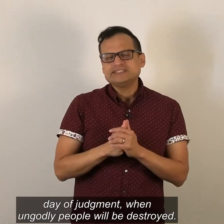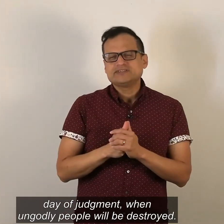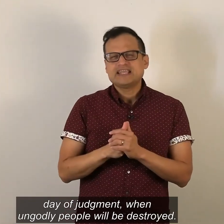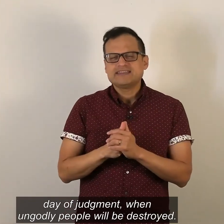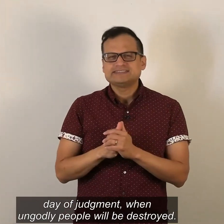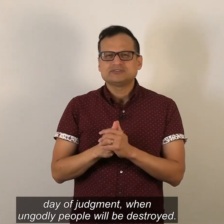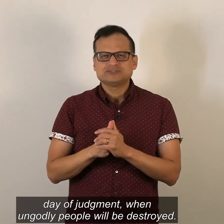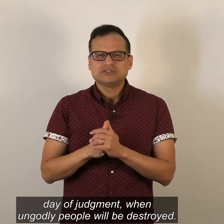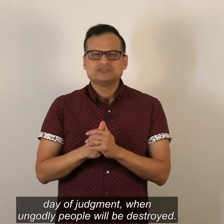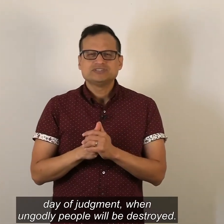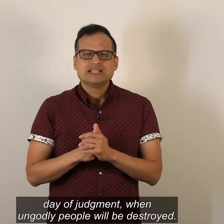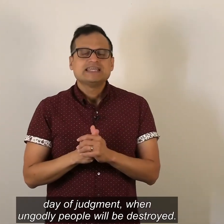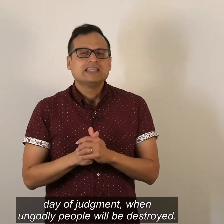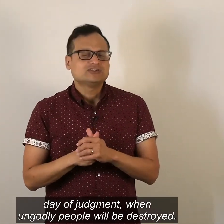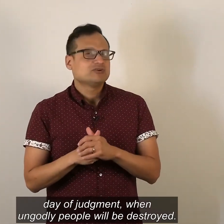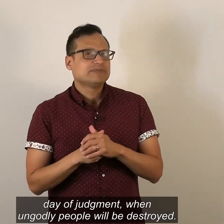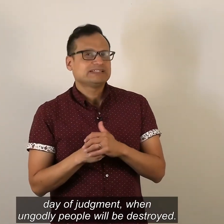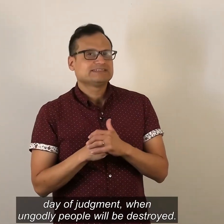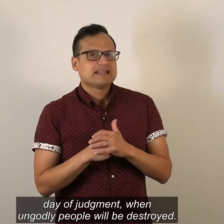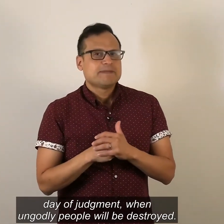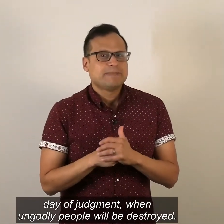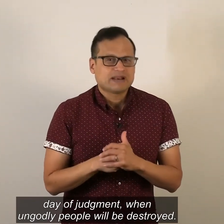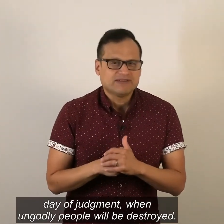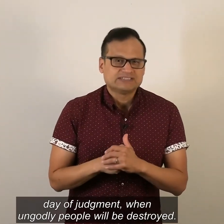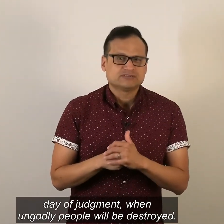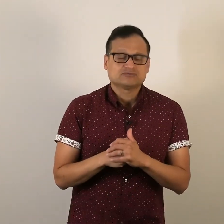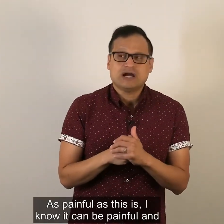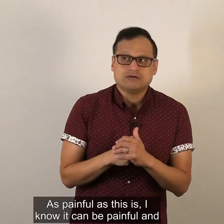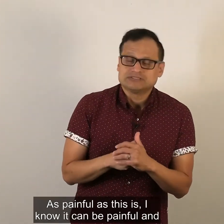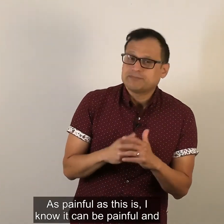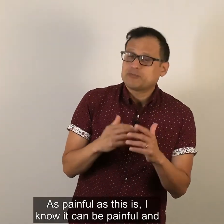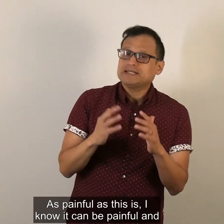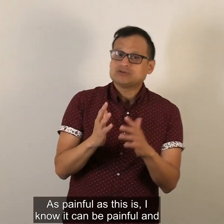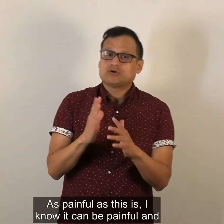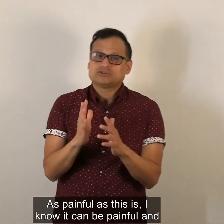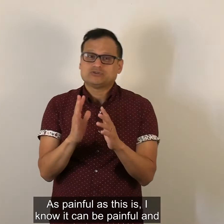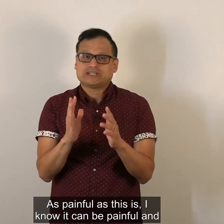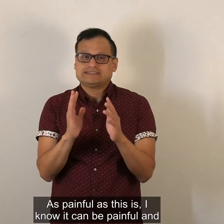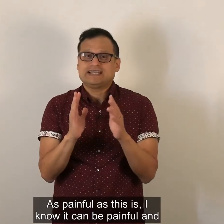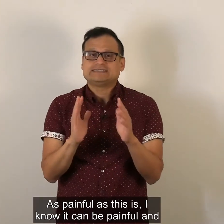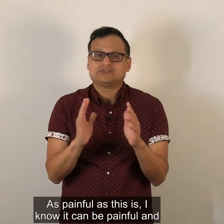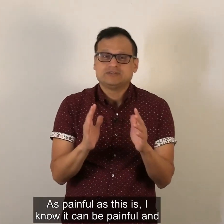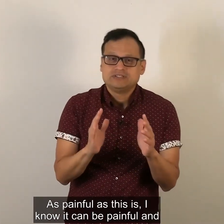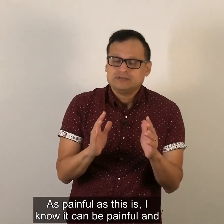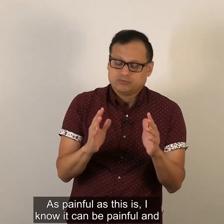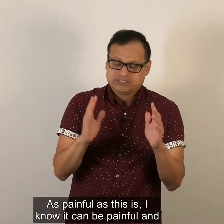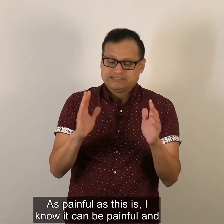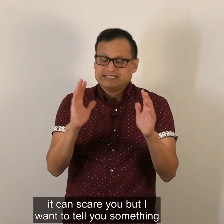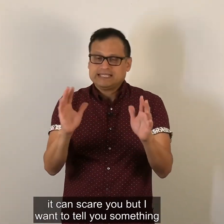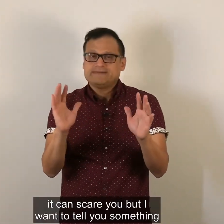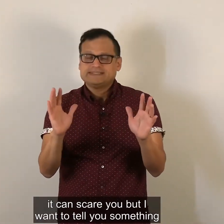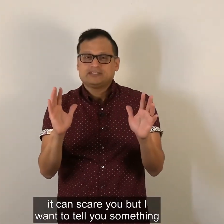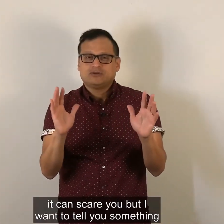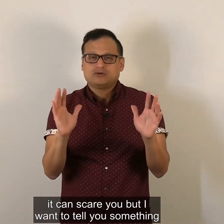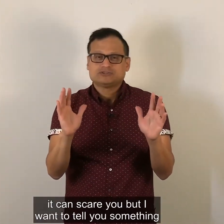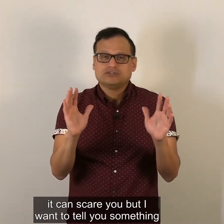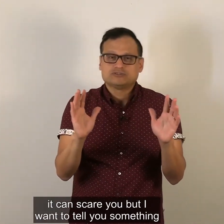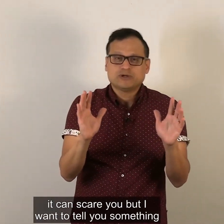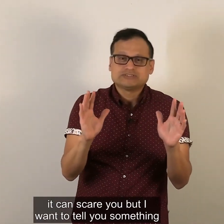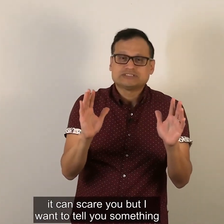de la destrucción de los hombres perversos. ¡Wow! O sea, por más doloroso que sea esto, porque sé que debe ser doloroso y los puede asustar,